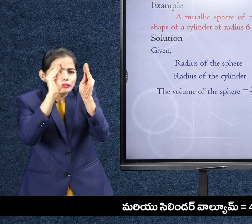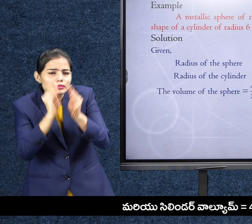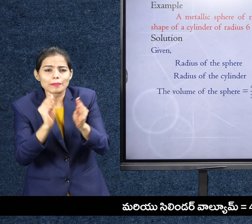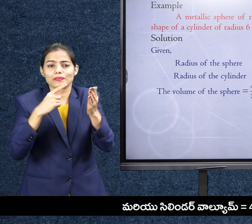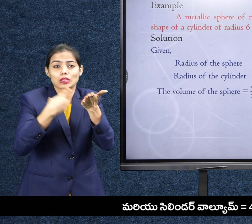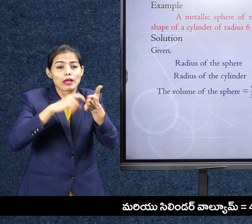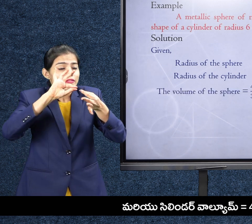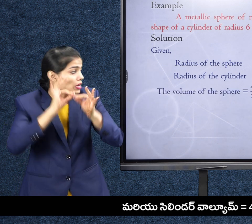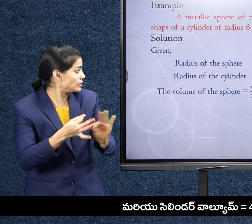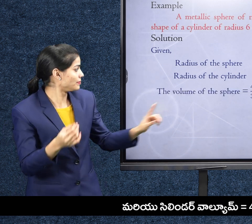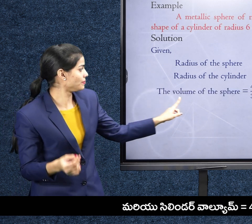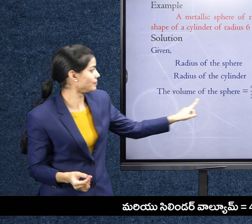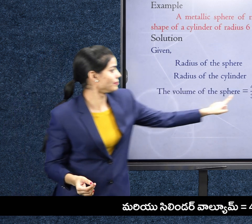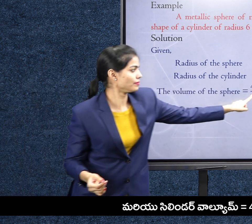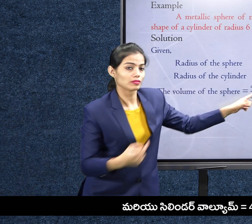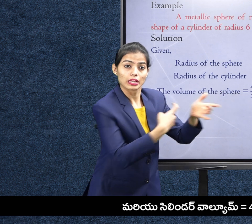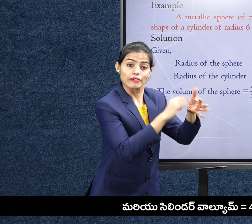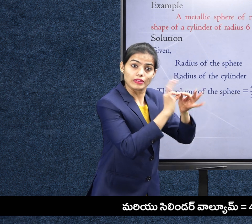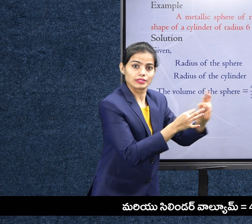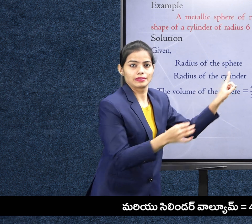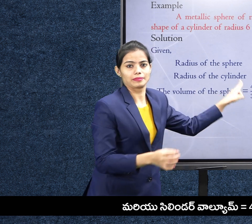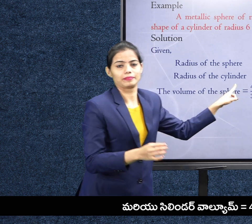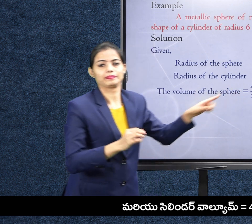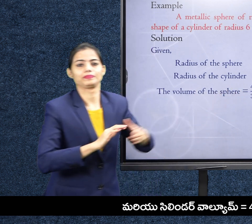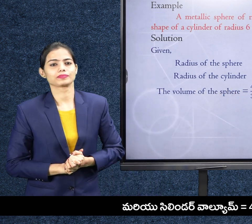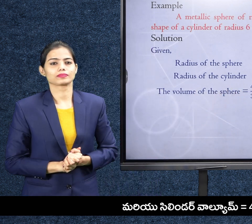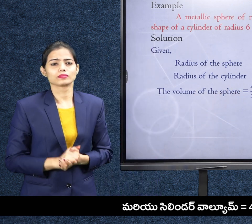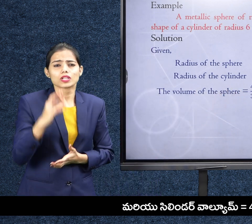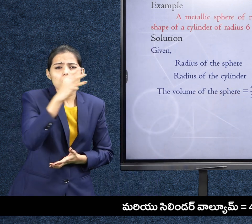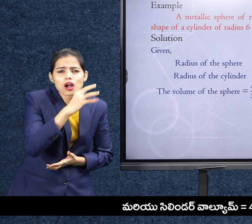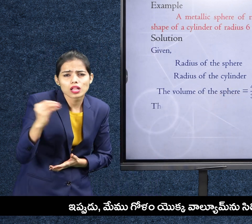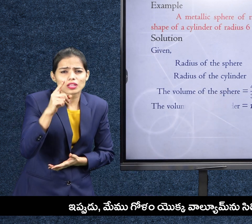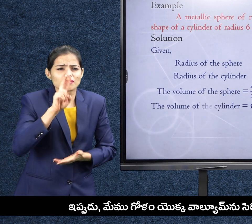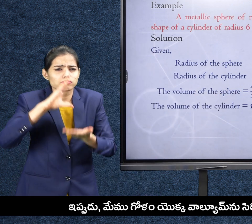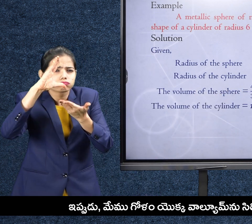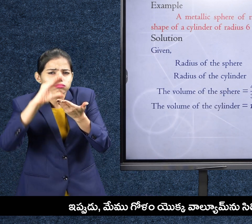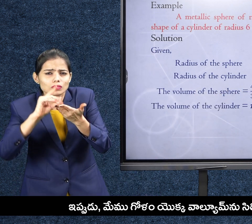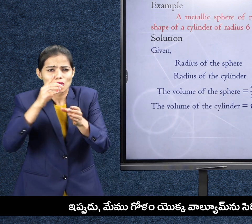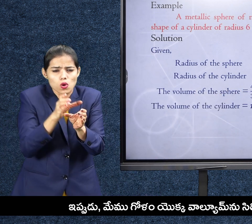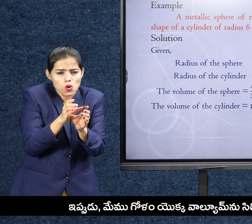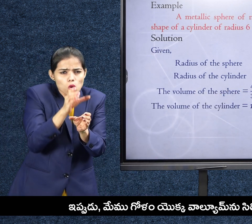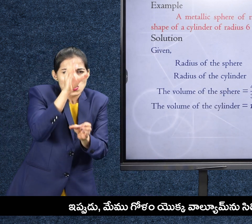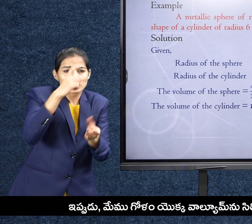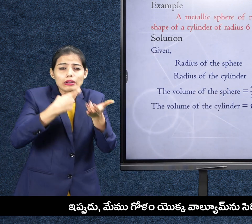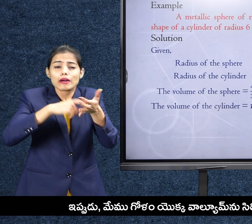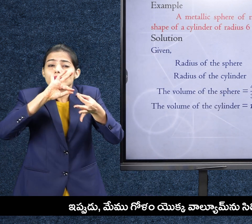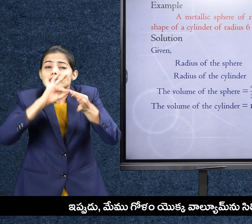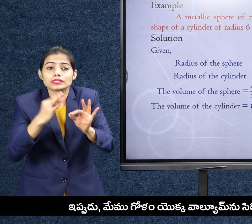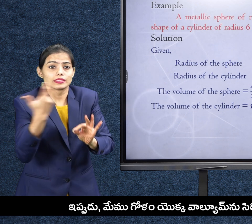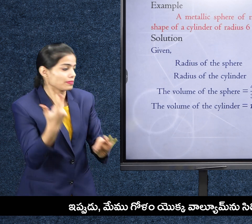సిలిండర్ వాల్యూమ్ 4/3 πr³ అని మనకు తెలుసు. ఇప్పుడు మనం గోళం యొక్క వాల్యూమ్ను